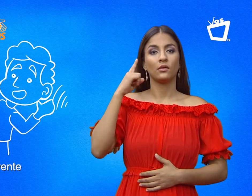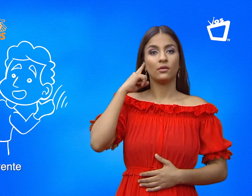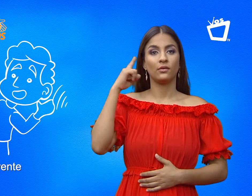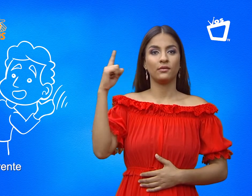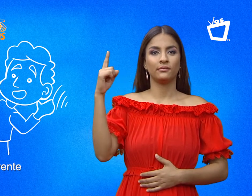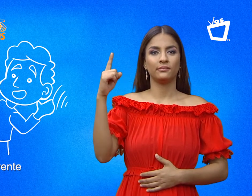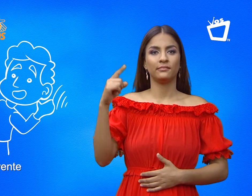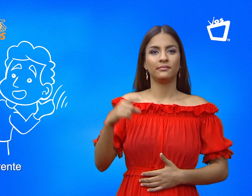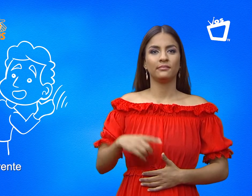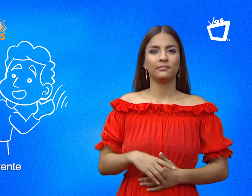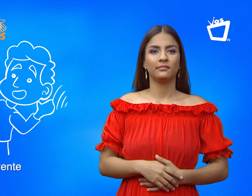oyente